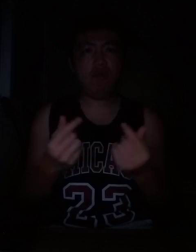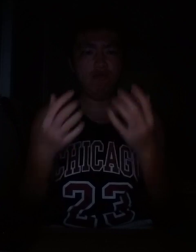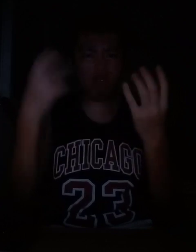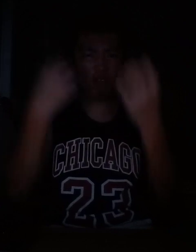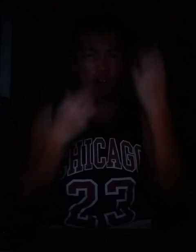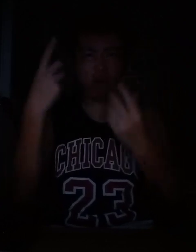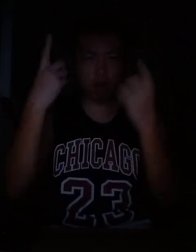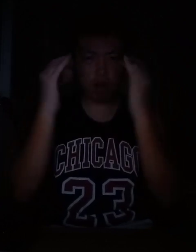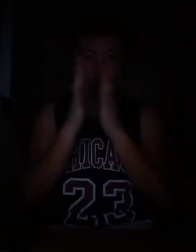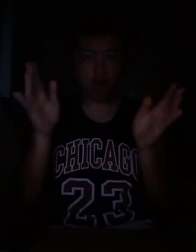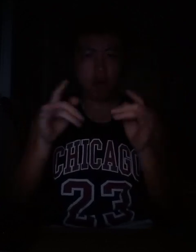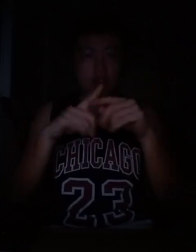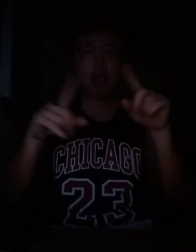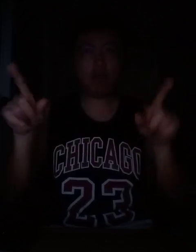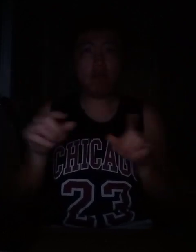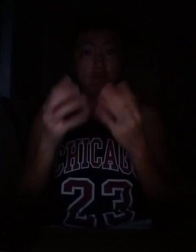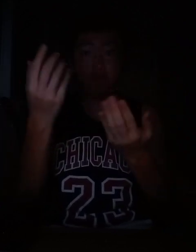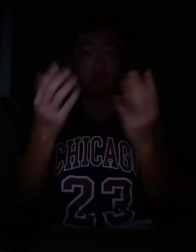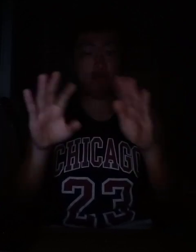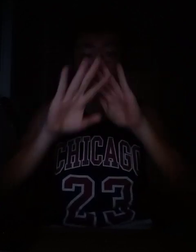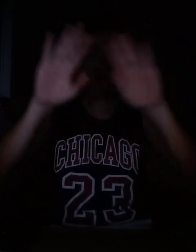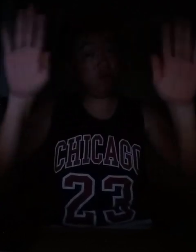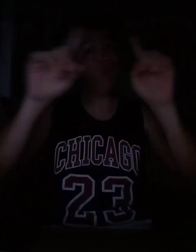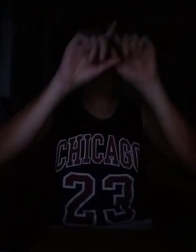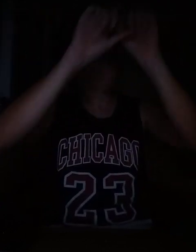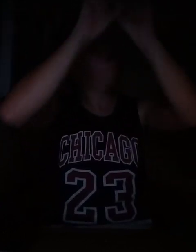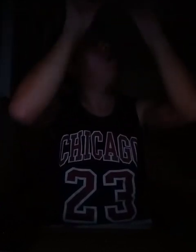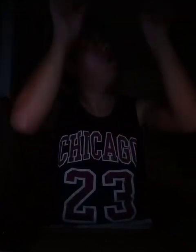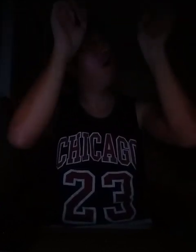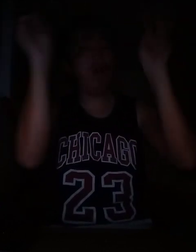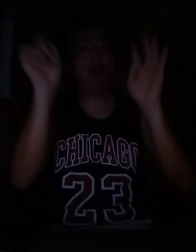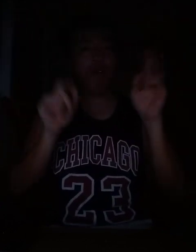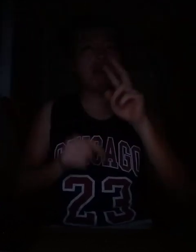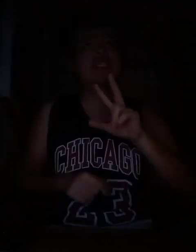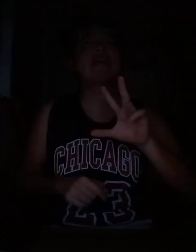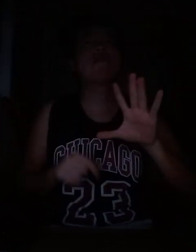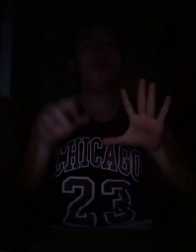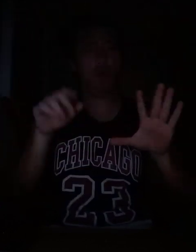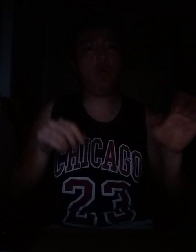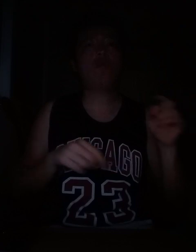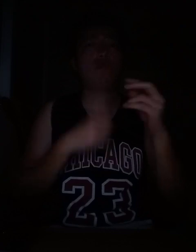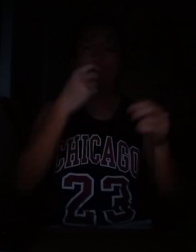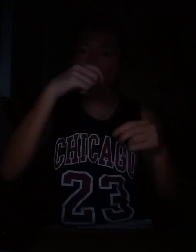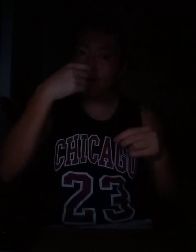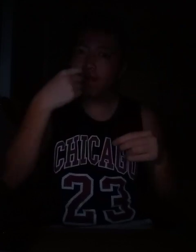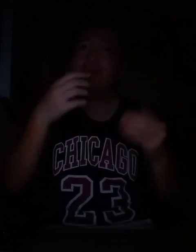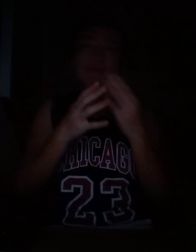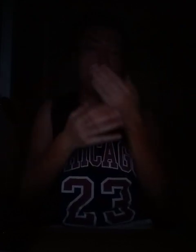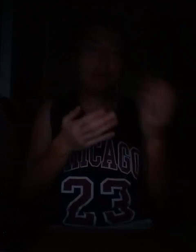있습니다. 창문마다 불이 환하게 켜져 있고 335 모여 음식도 나눠 먹고 대화를 나누고